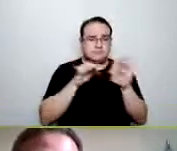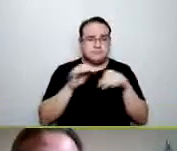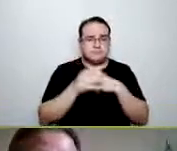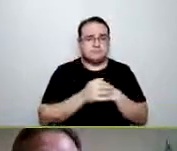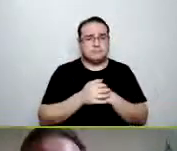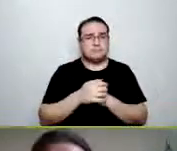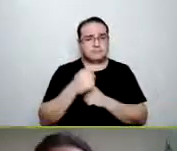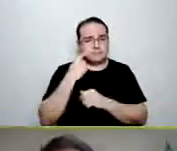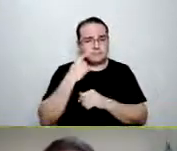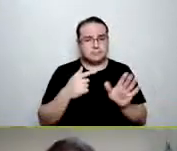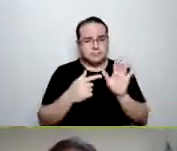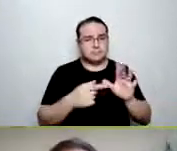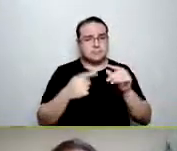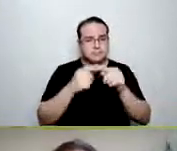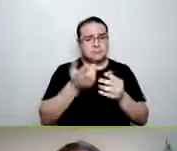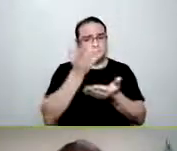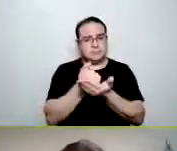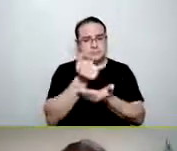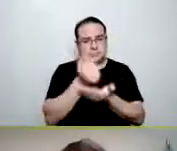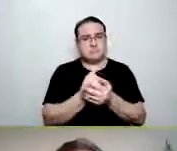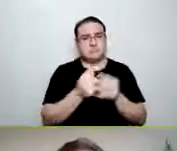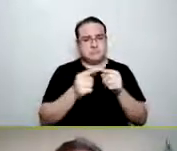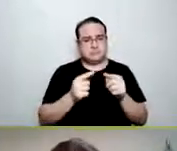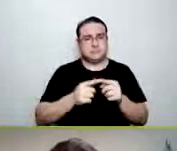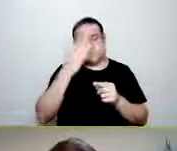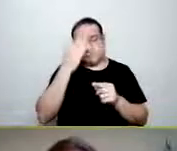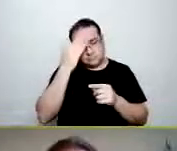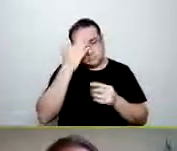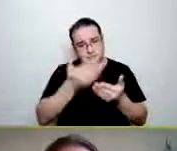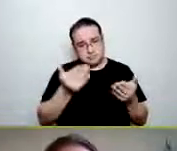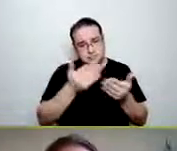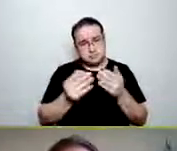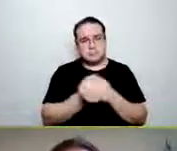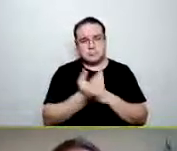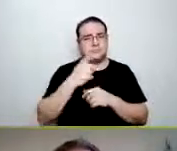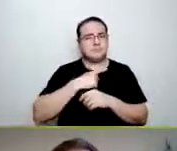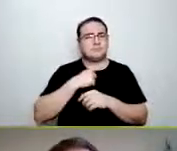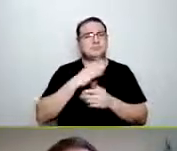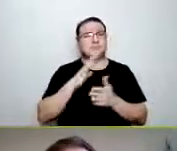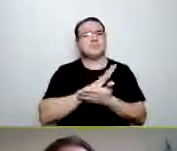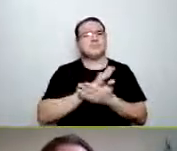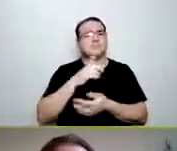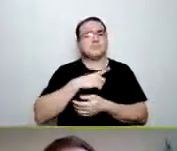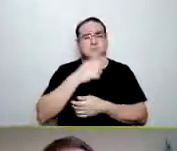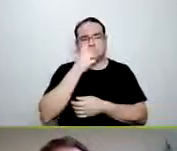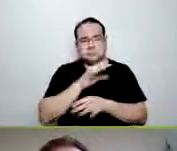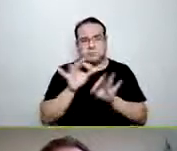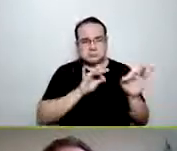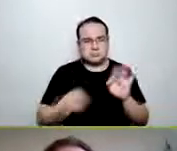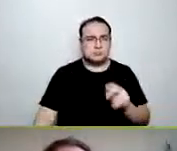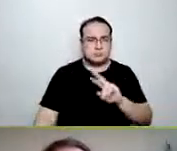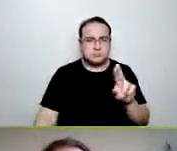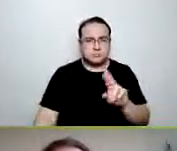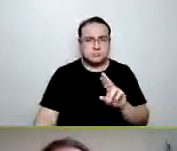arquivos, porque com muitas gravações a gente tem uma tendência de se perder na quantidade, então tem que ter um bom esquema de dar nomes